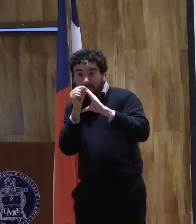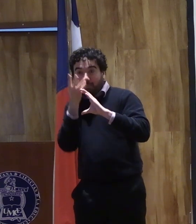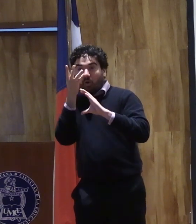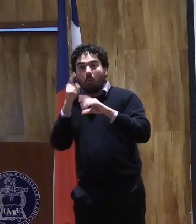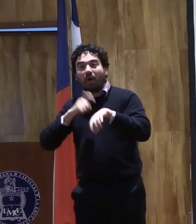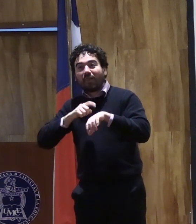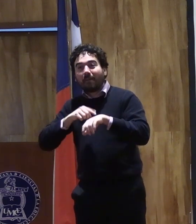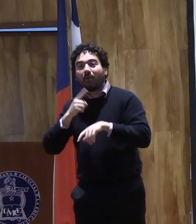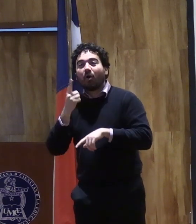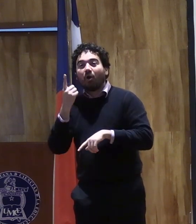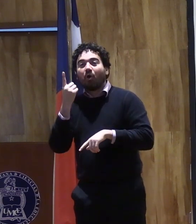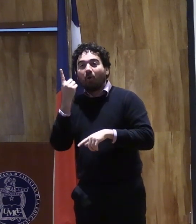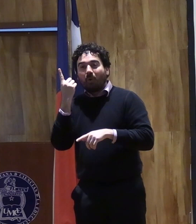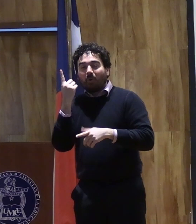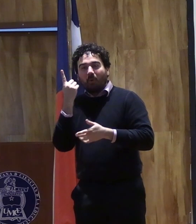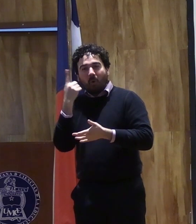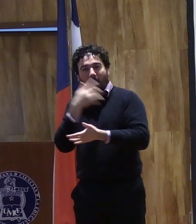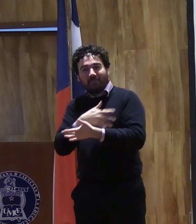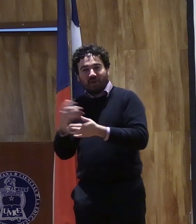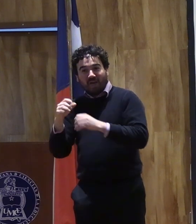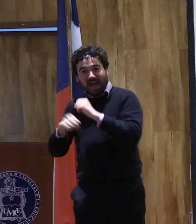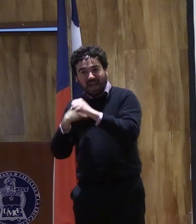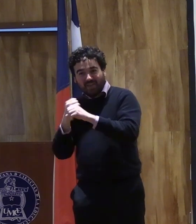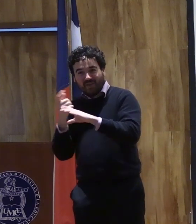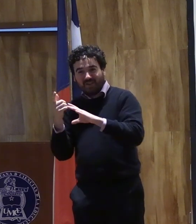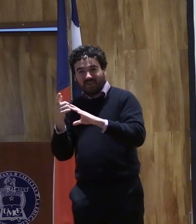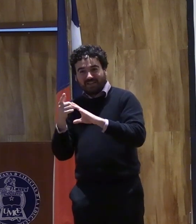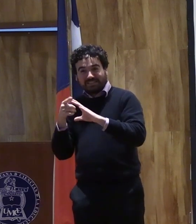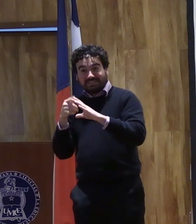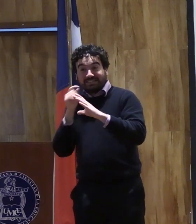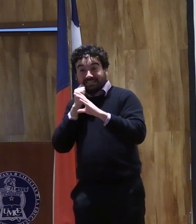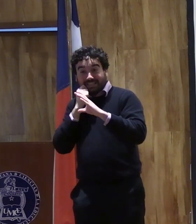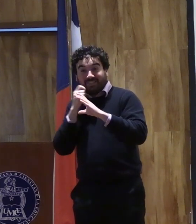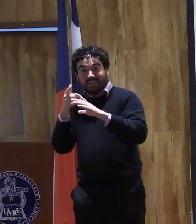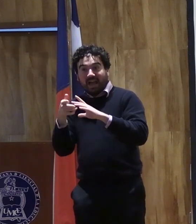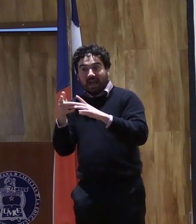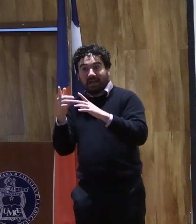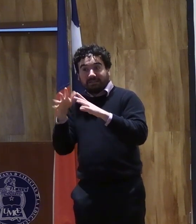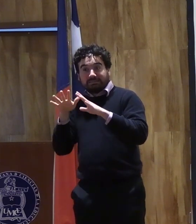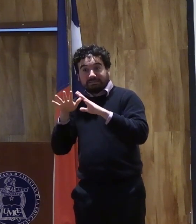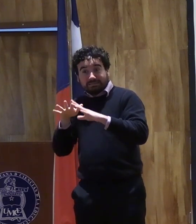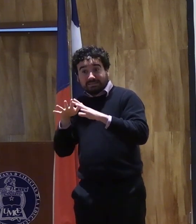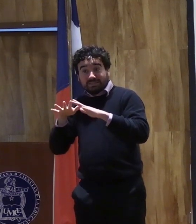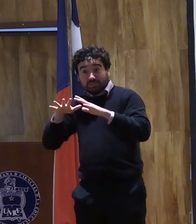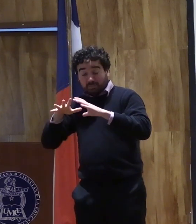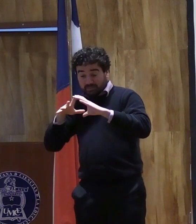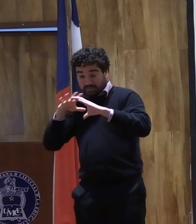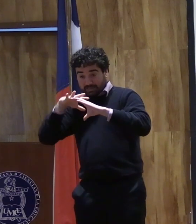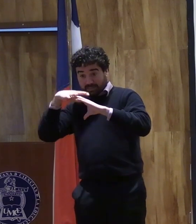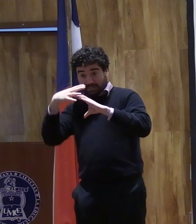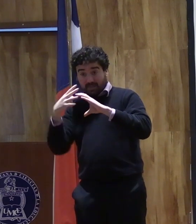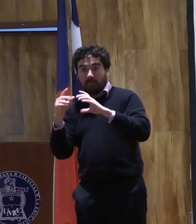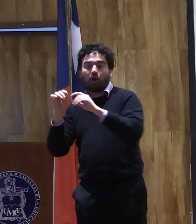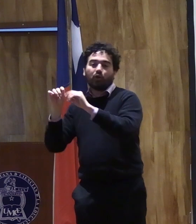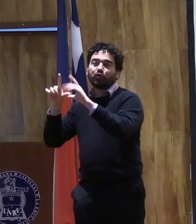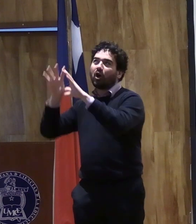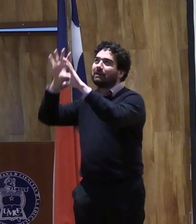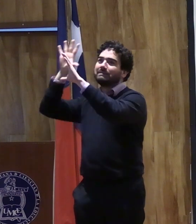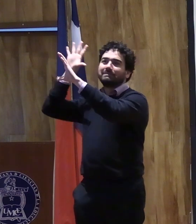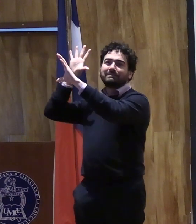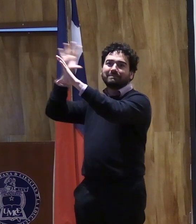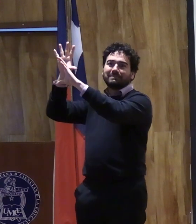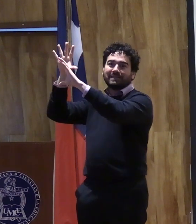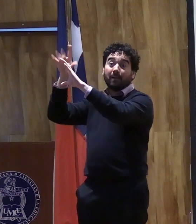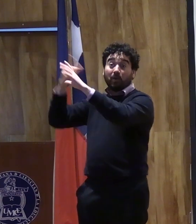por la superficie del Sol, es muy estable, porque no es que si el Sol le da por generar más